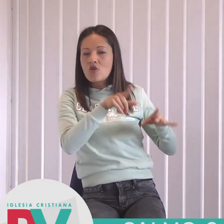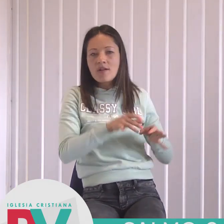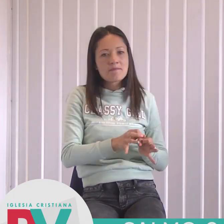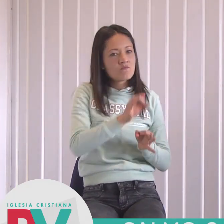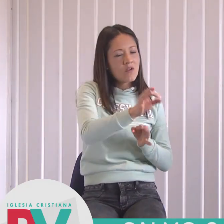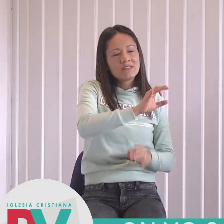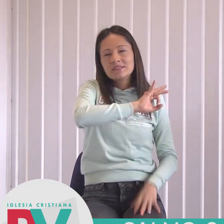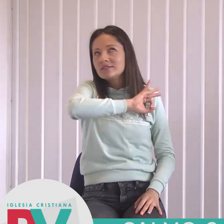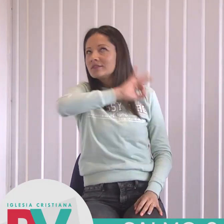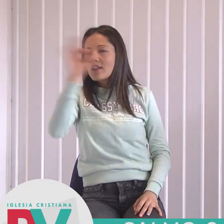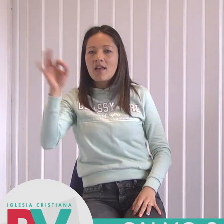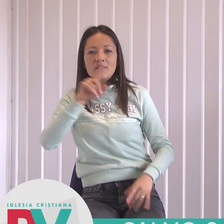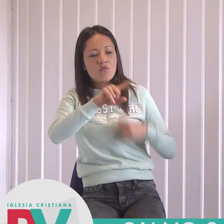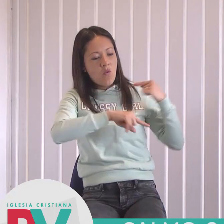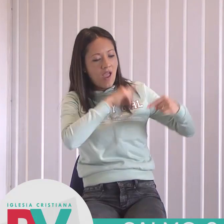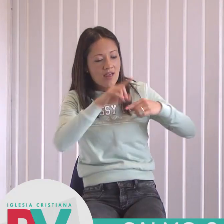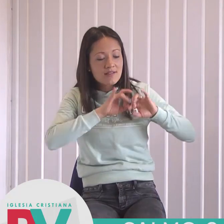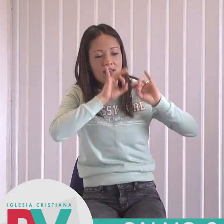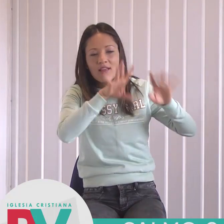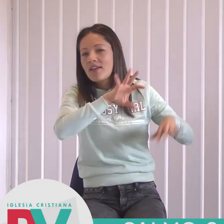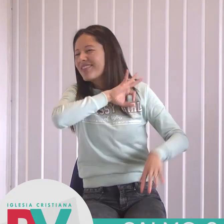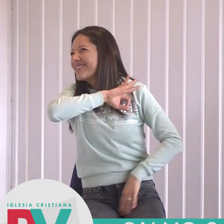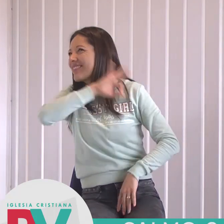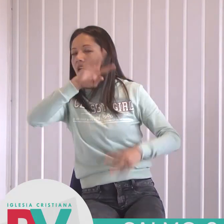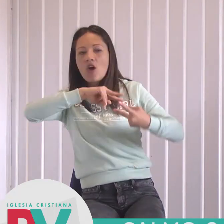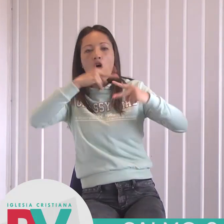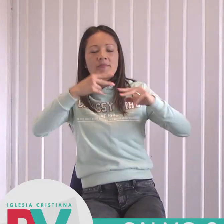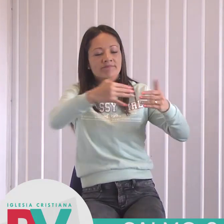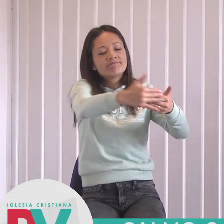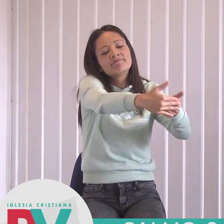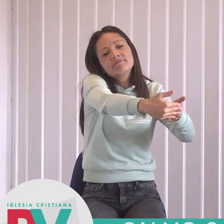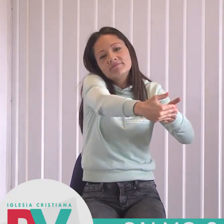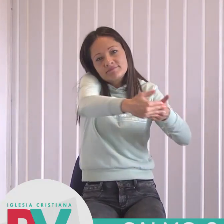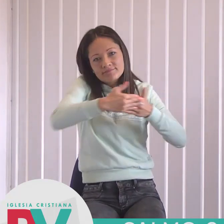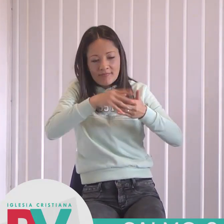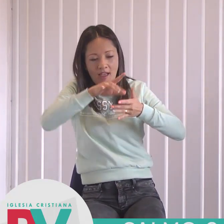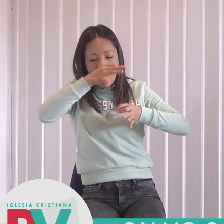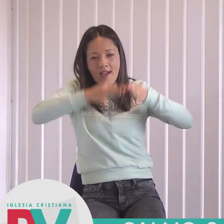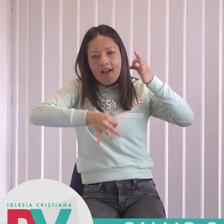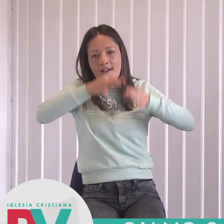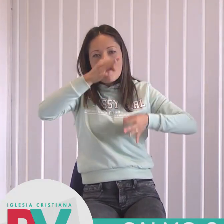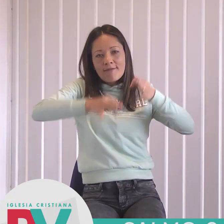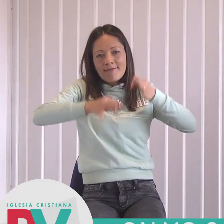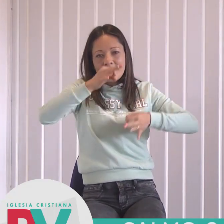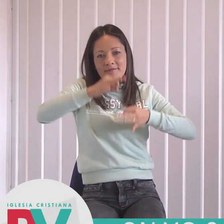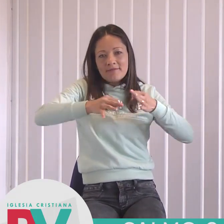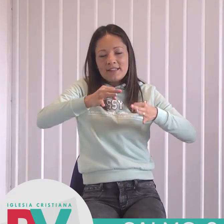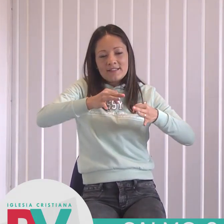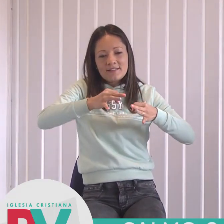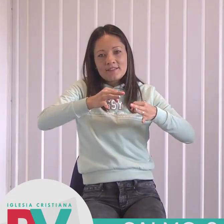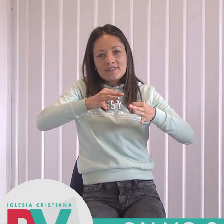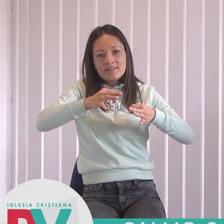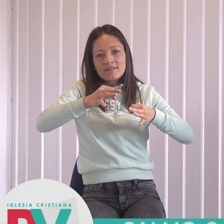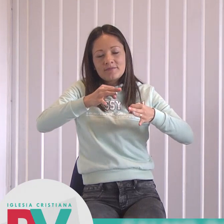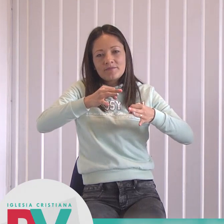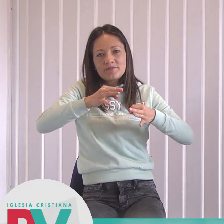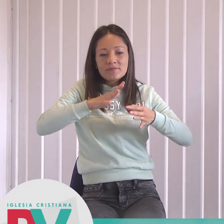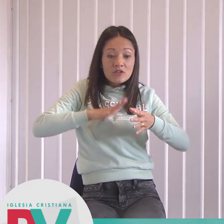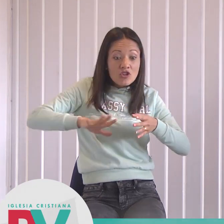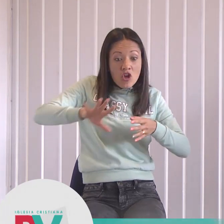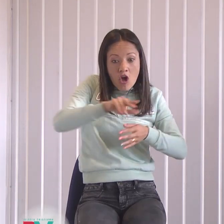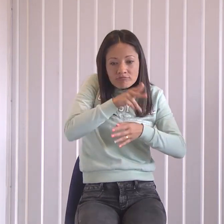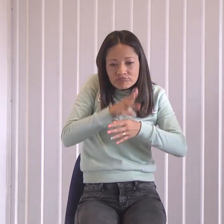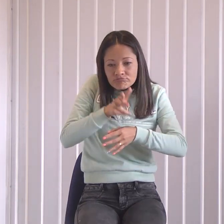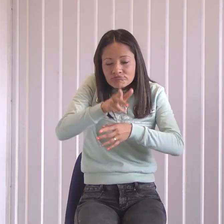ni desamparará su heredad, sino que el juicio será vuelto a la justicia, y en pos de ella irán todos los